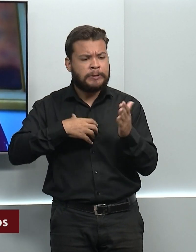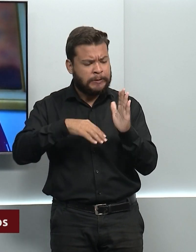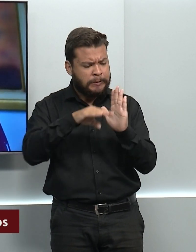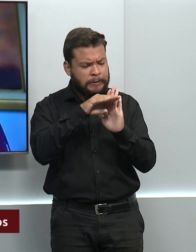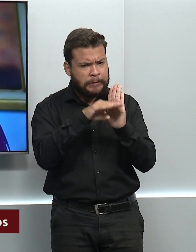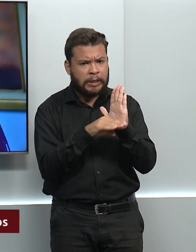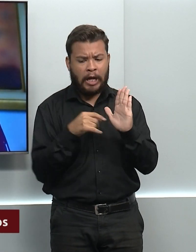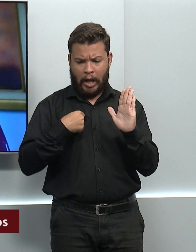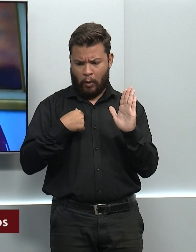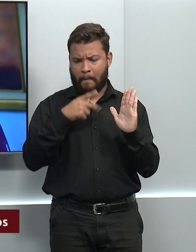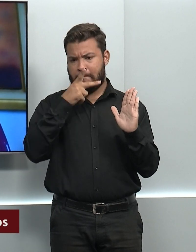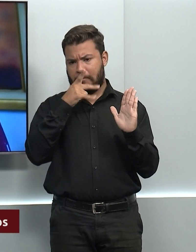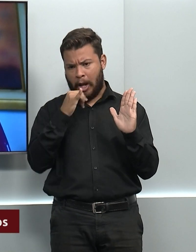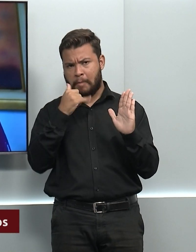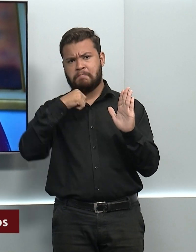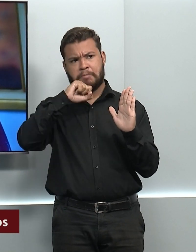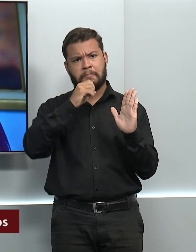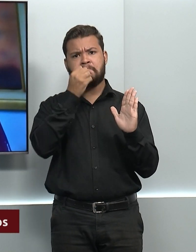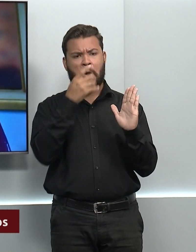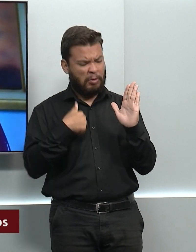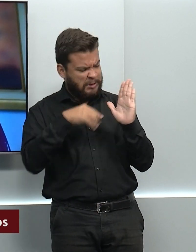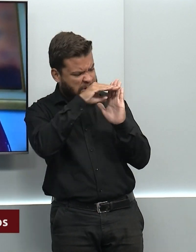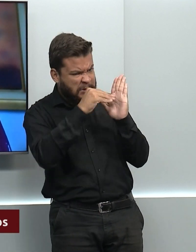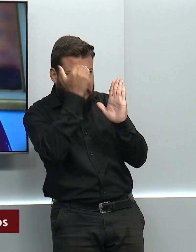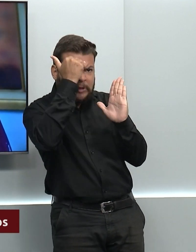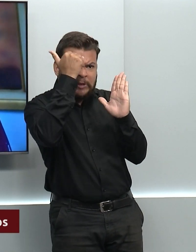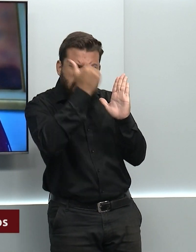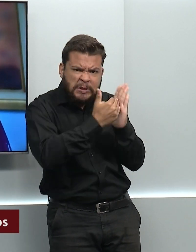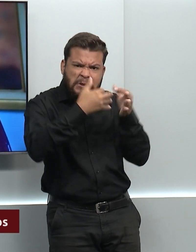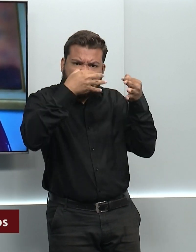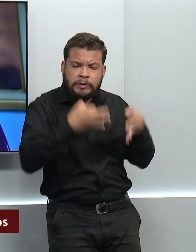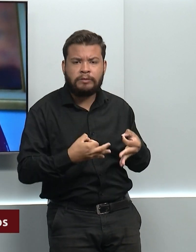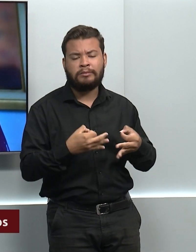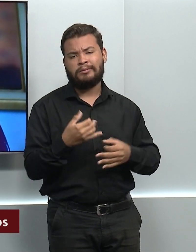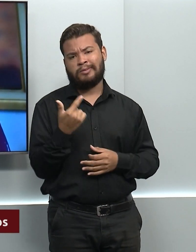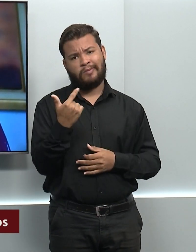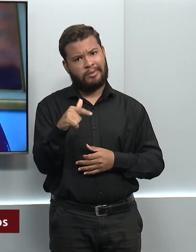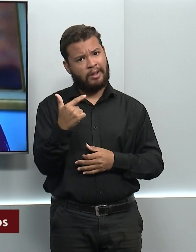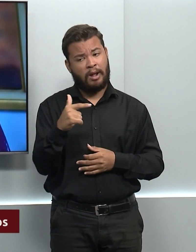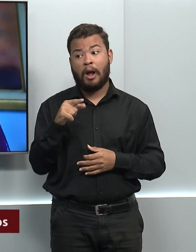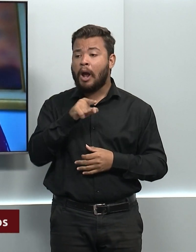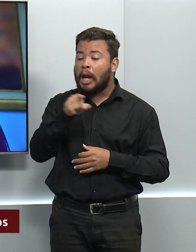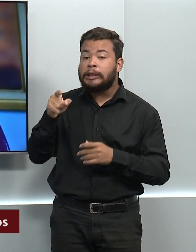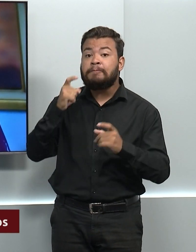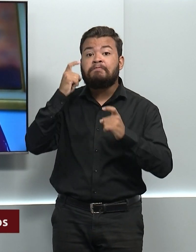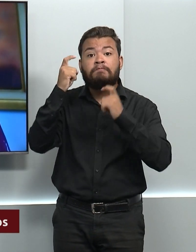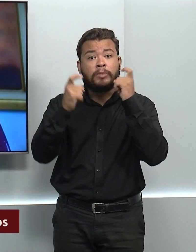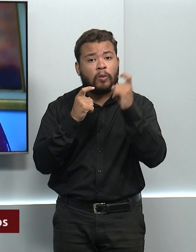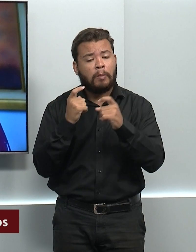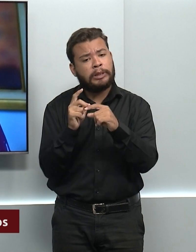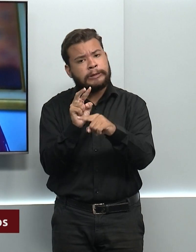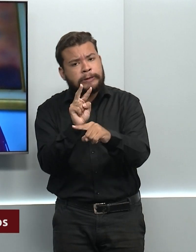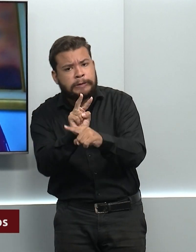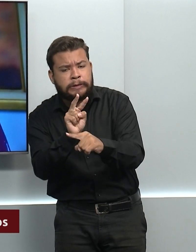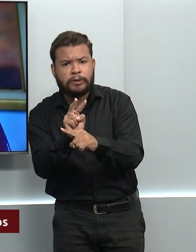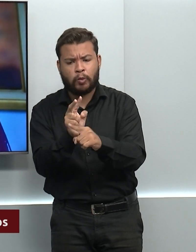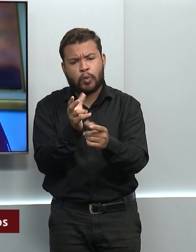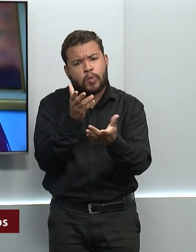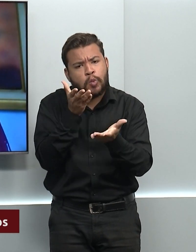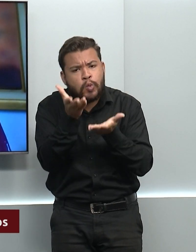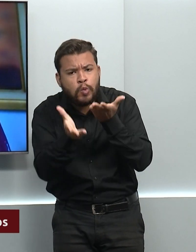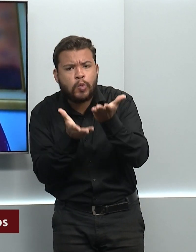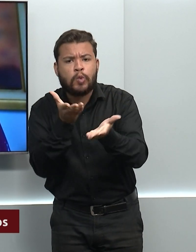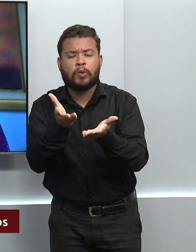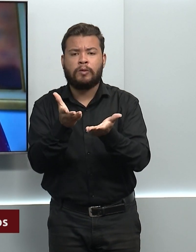pai, uma boa mãe. Existe uma preocupação de proteção, né, uma preocupação de cuidado, mas